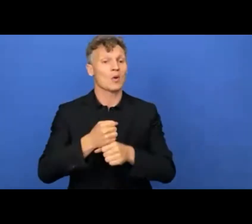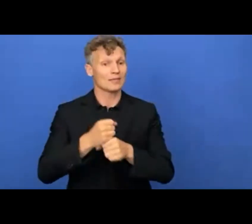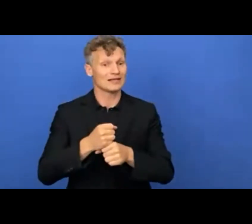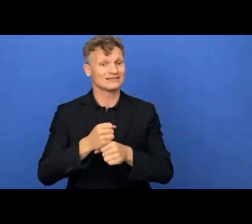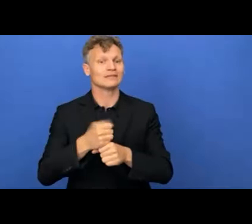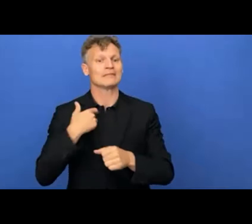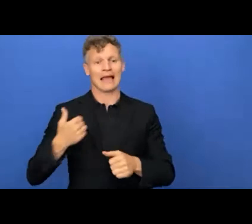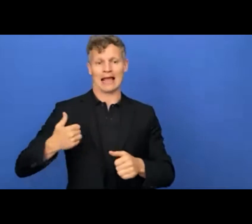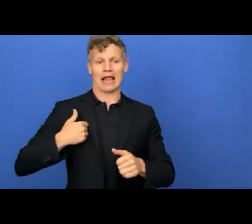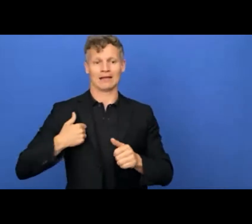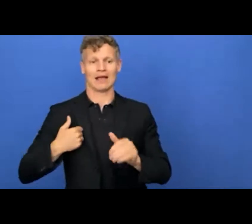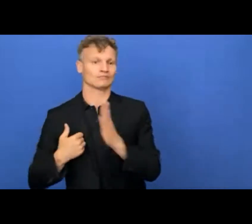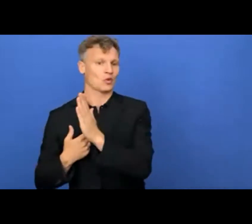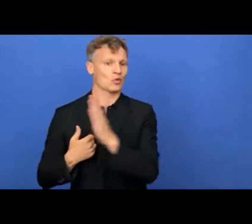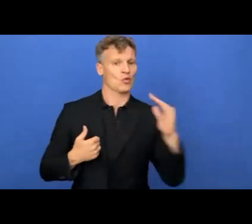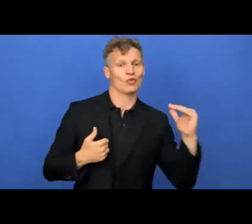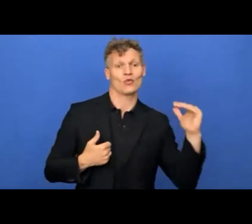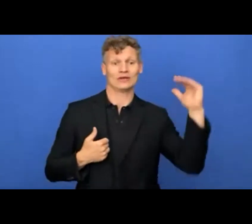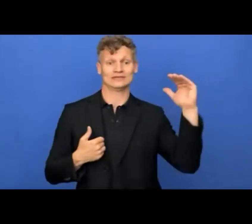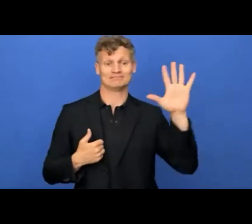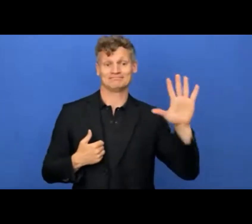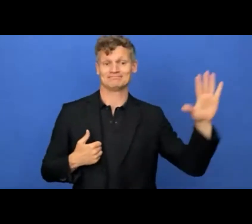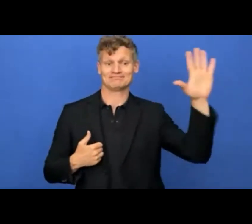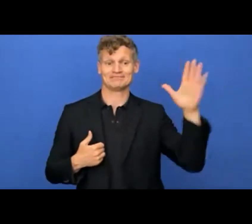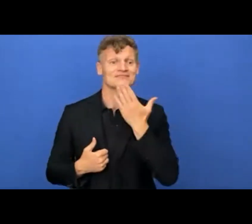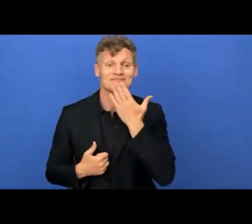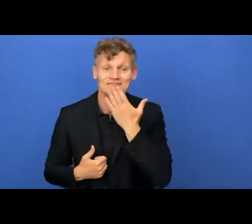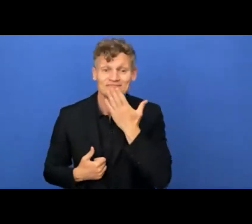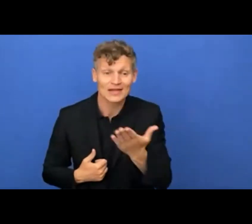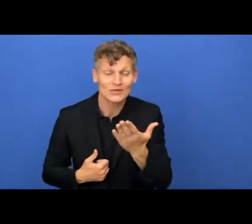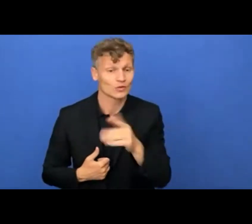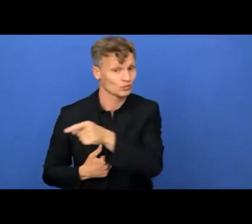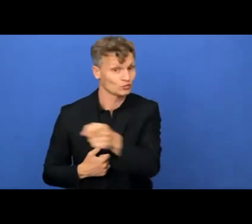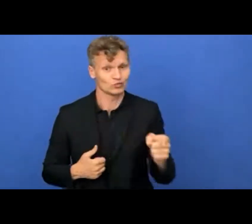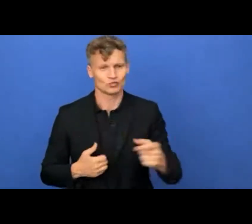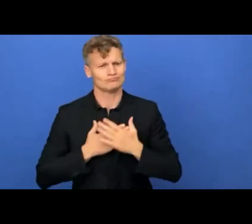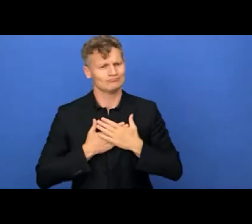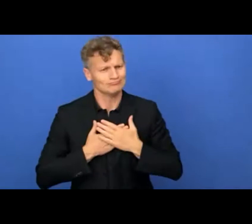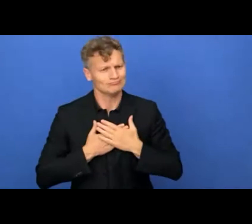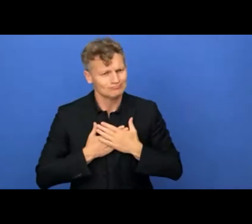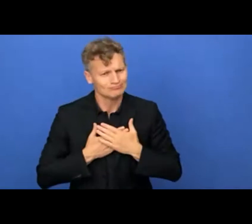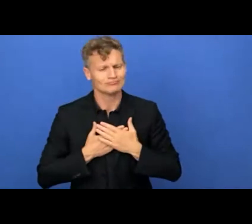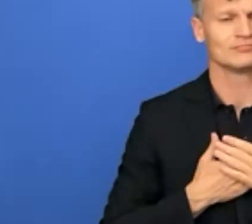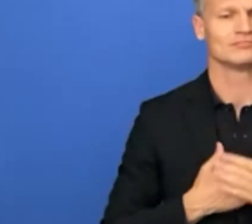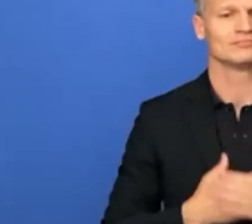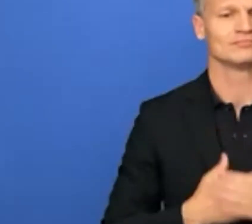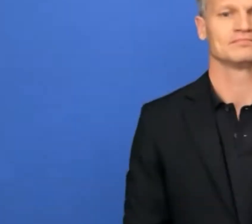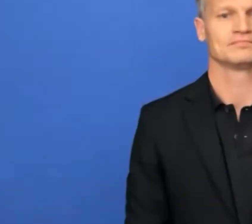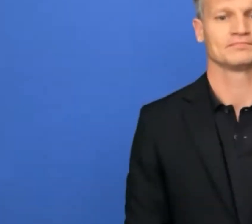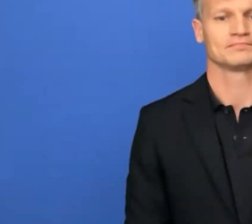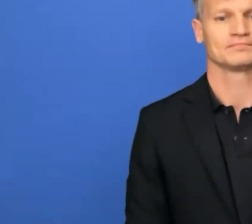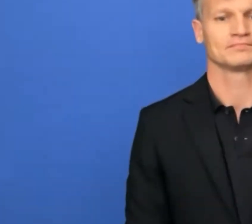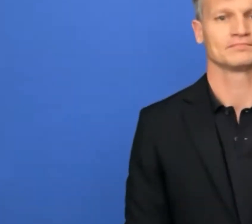territoire du Nord-Ouest au Canada. Mille merci à tous les participants pour votre passion et